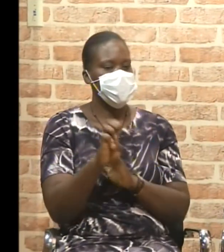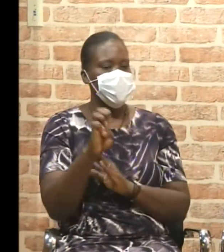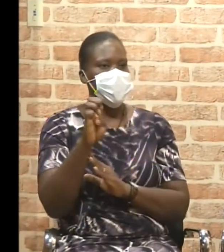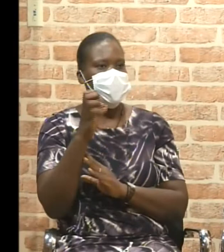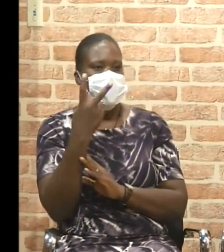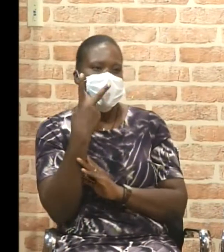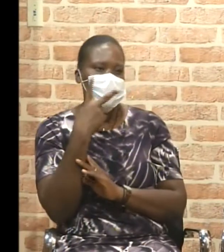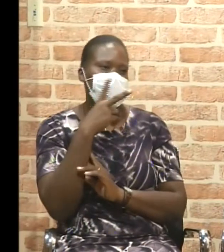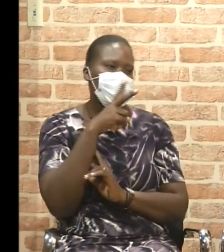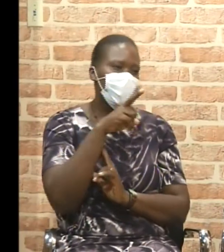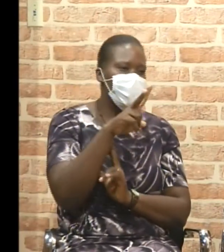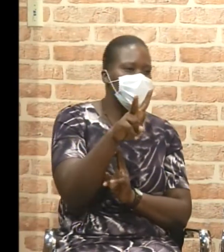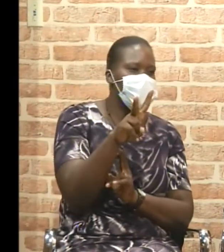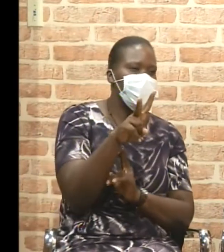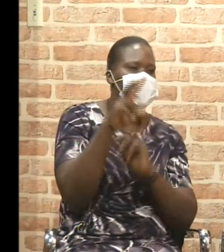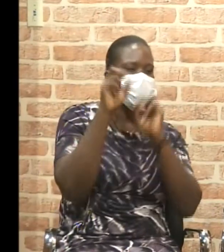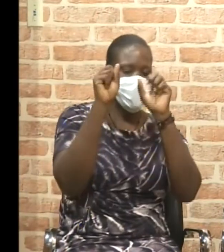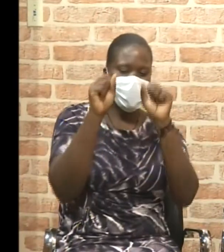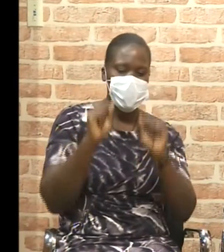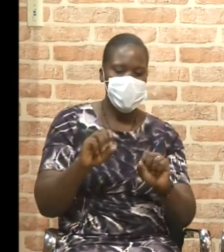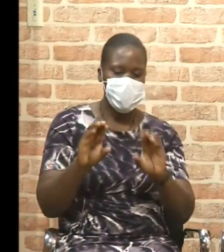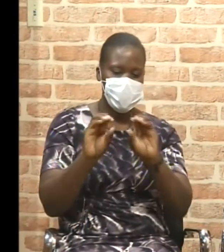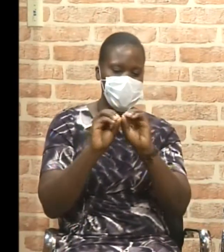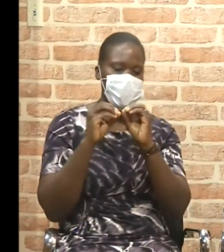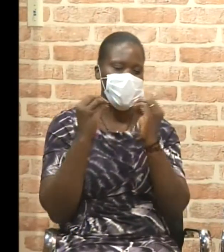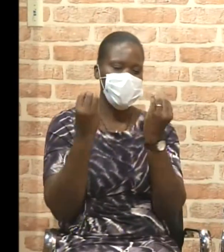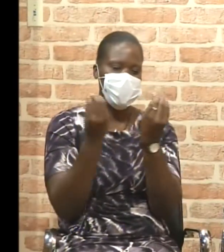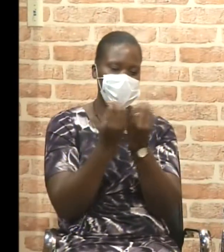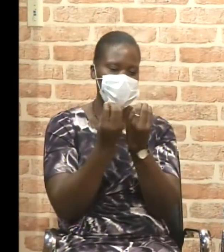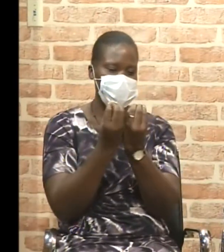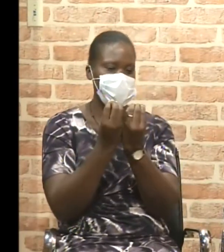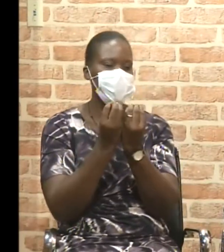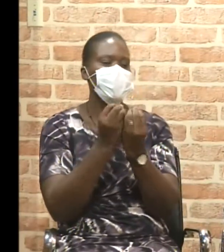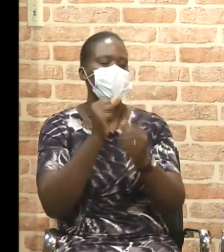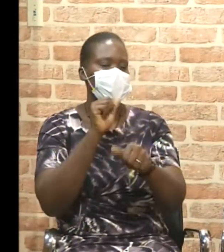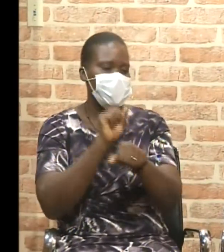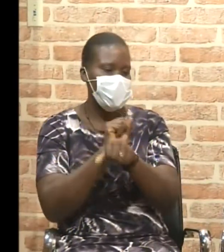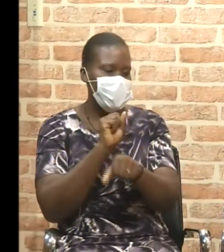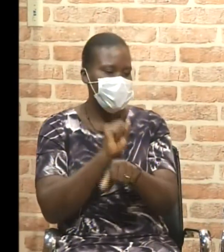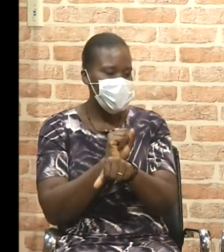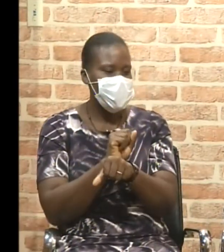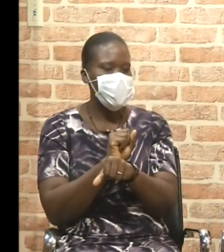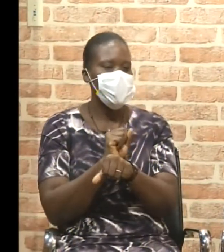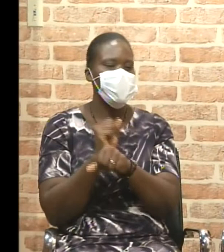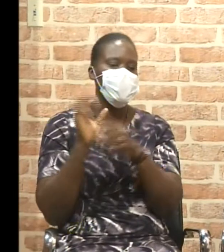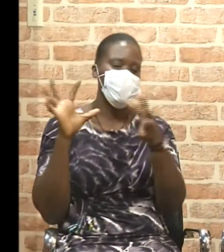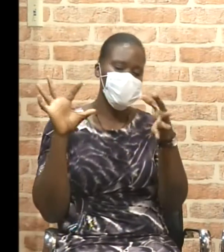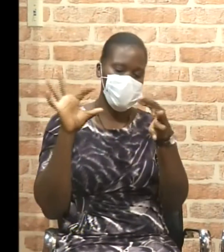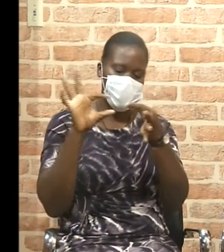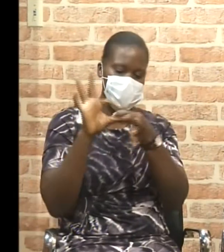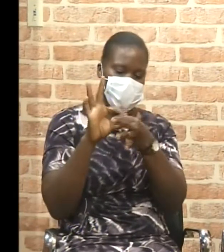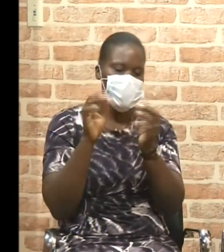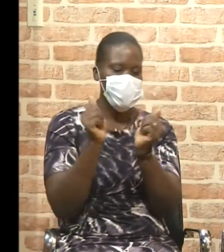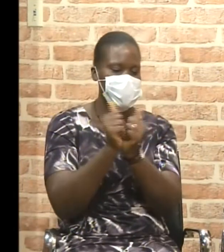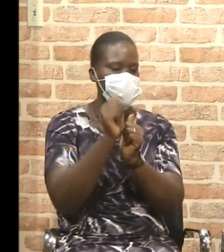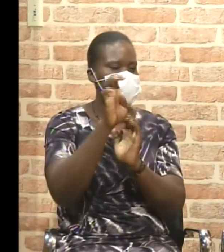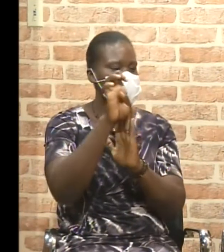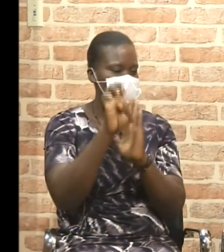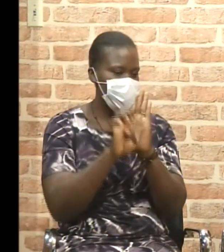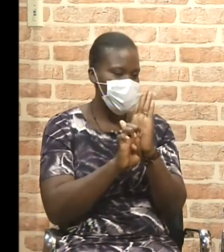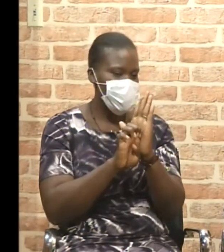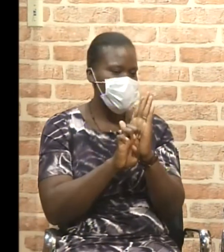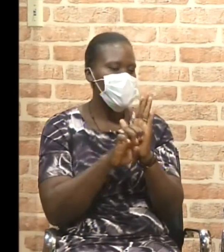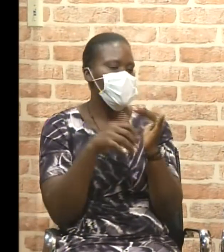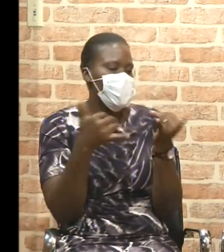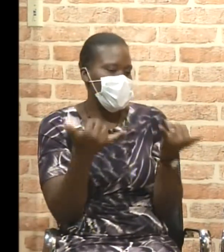garder une possibilité pour que organisation nos sociétés civiles yo travaille justement en collaboration avec l'État. Et maintenant,